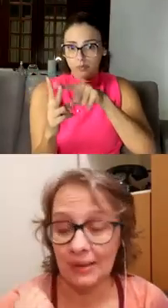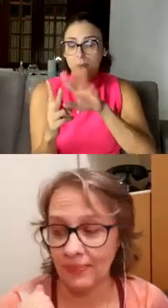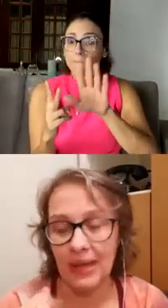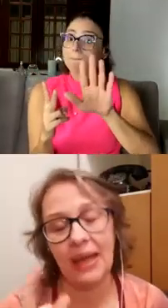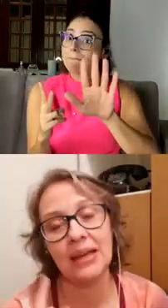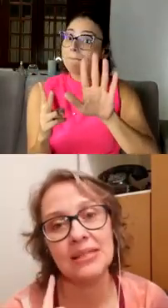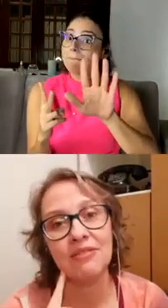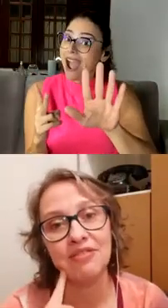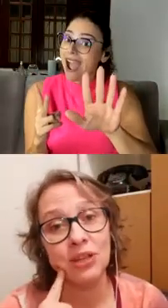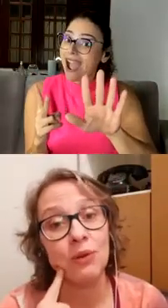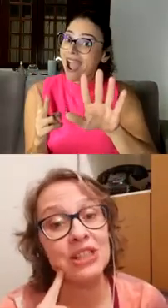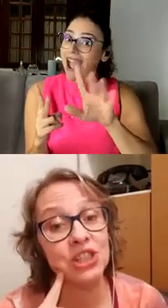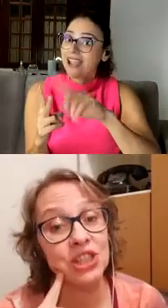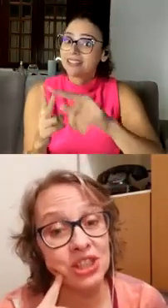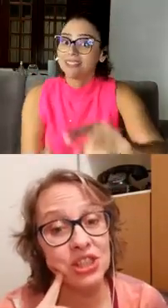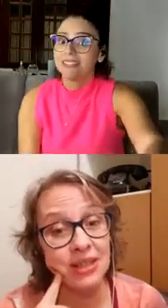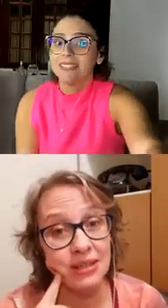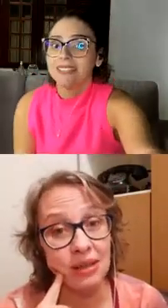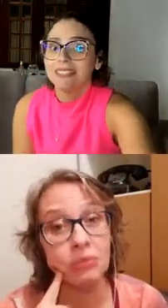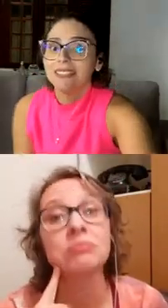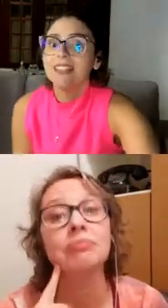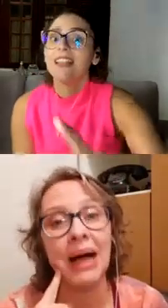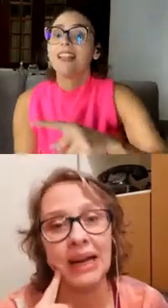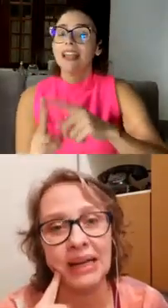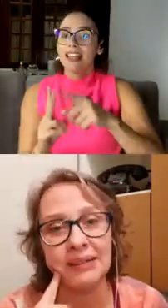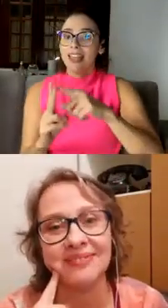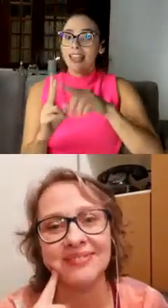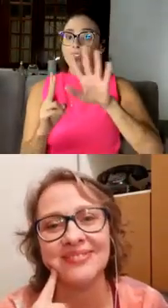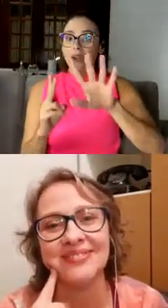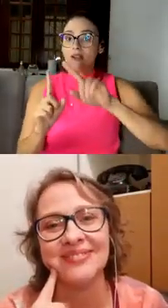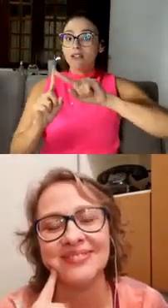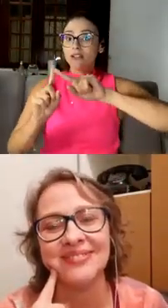Porém, eles evitam a gestação. Parei.